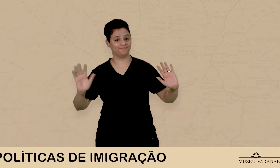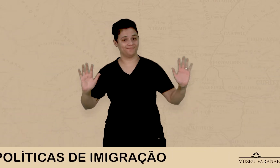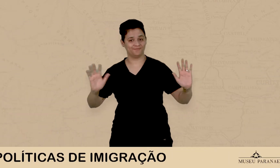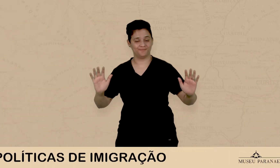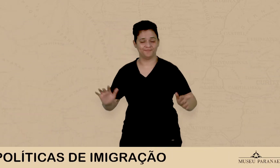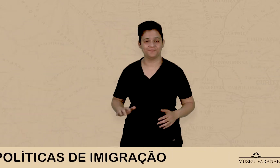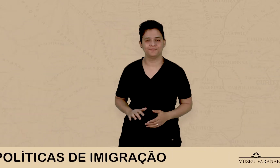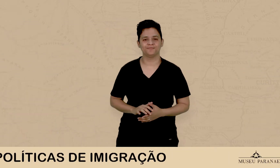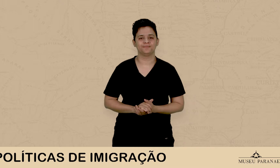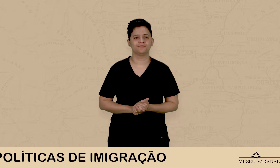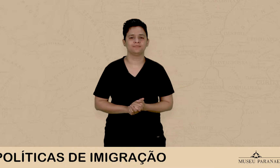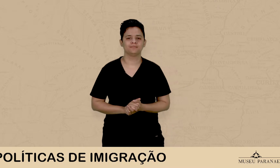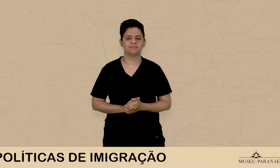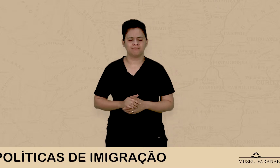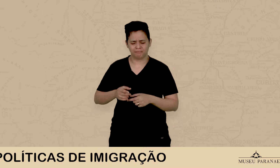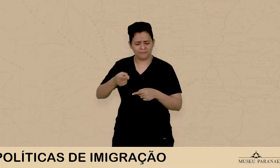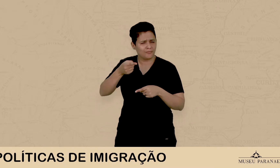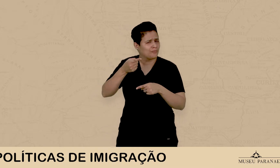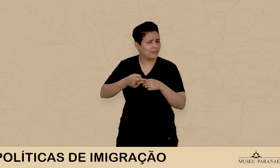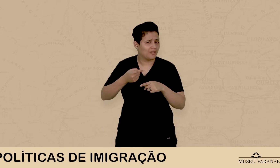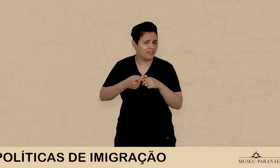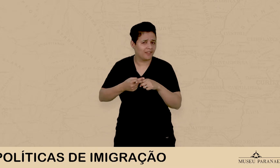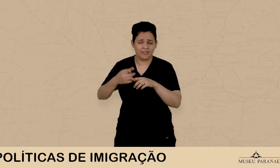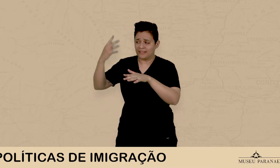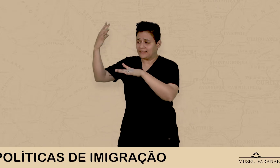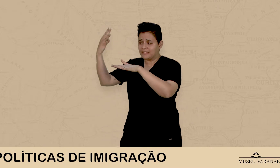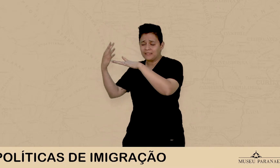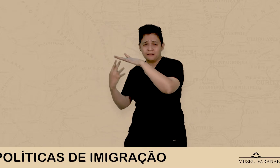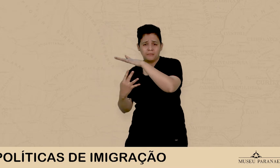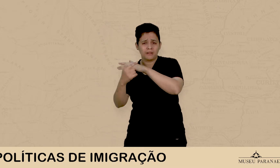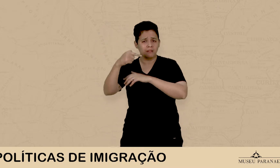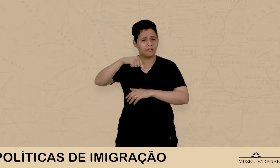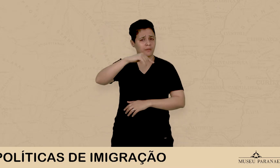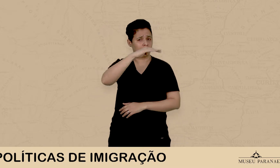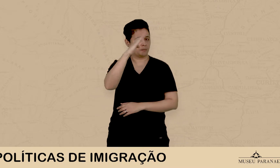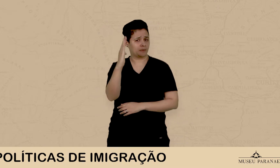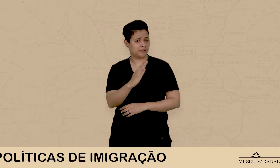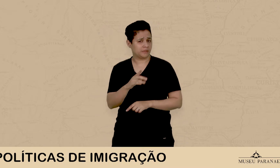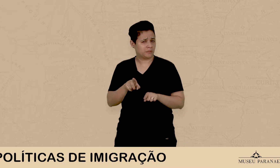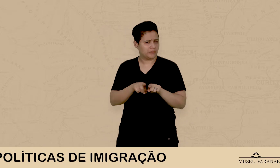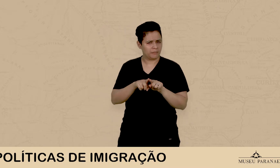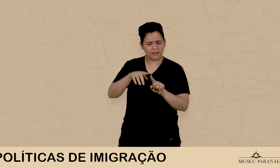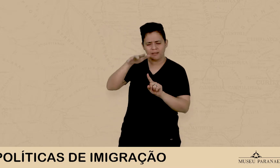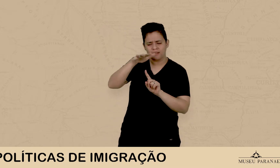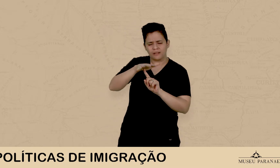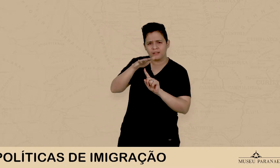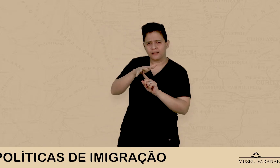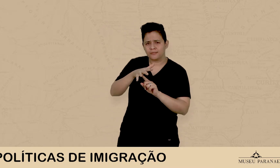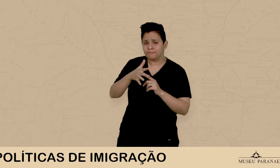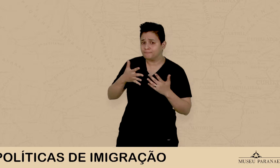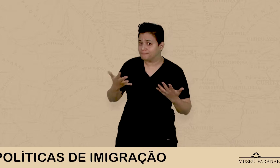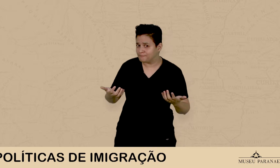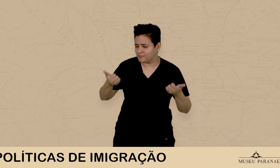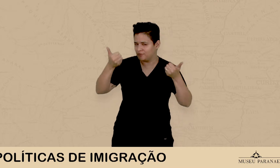Olá! Por que os imigrantes escolheram o Brasil e o Paraná? Vou explicar.